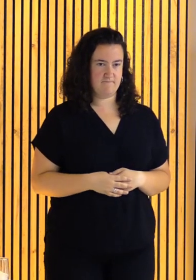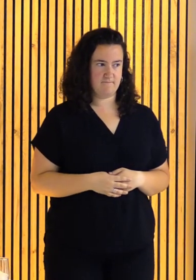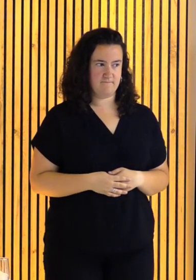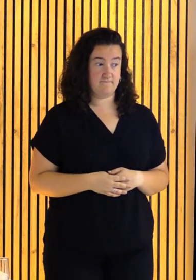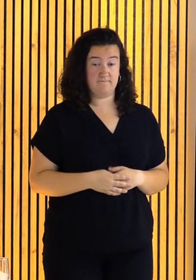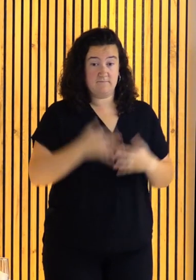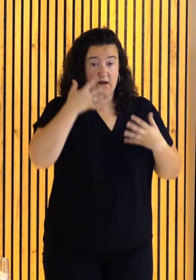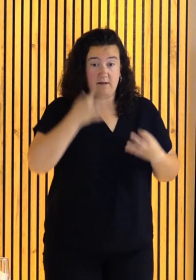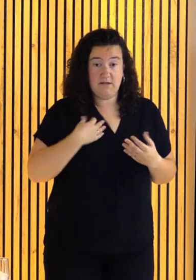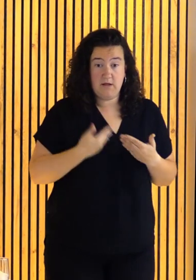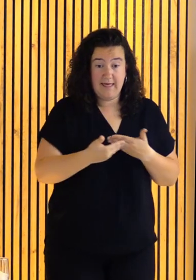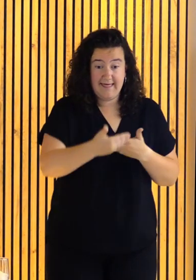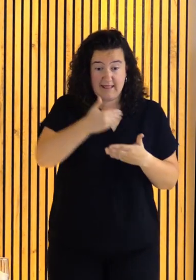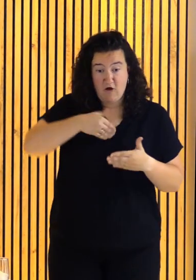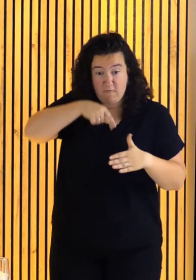euskarafobia utza dagoela.